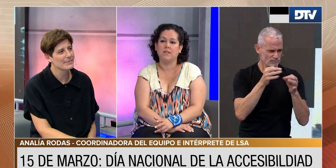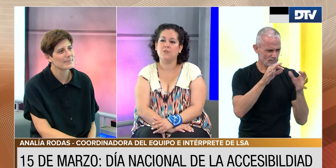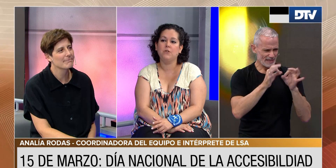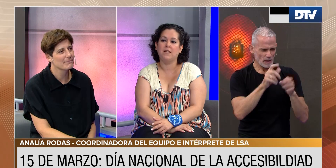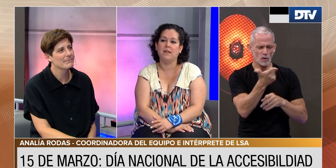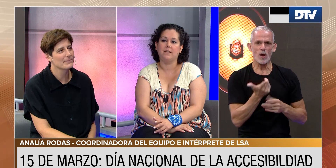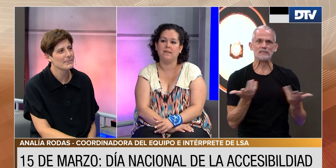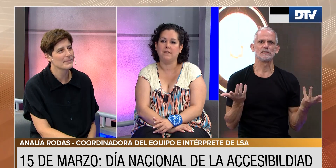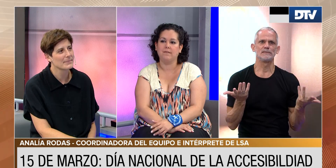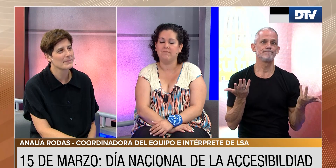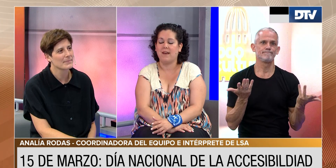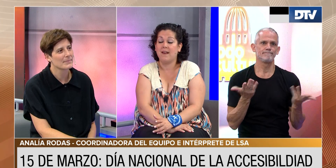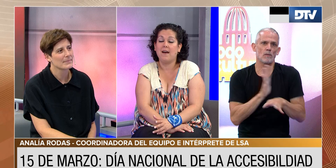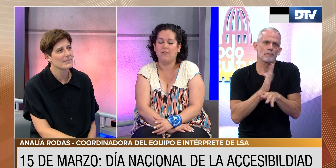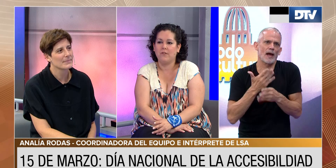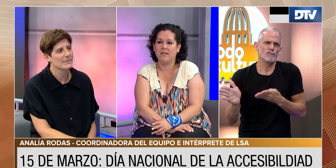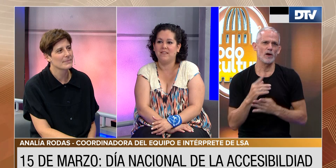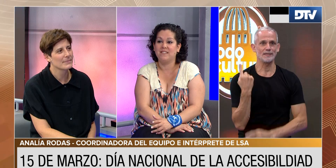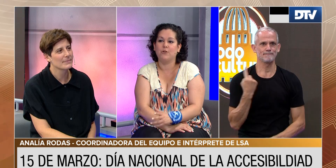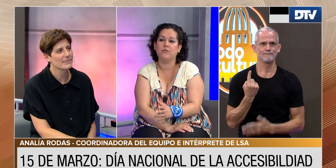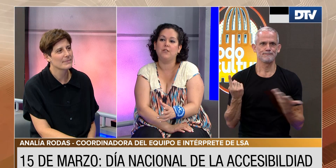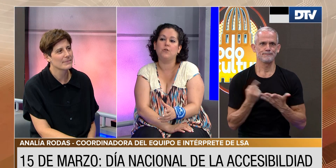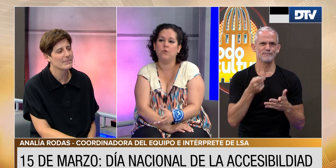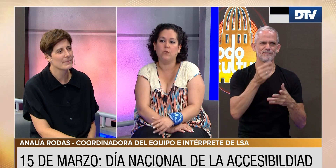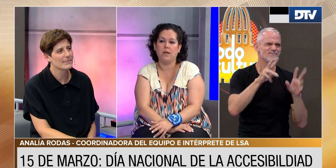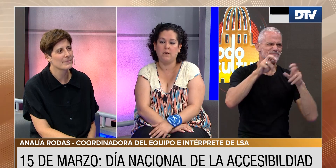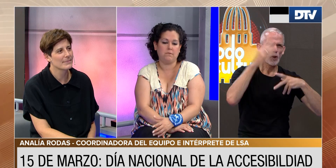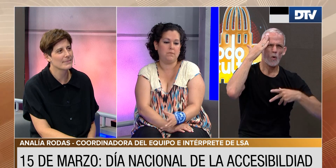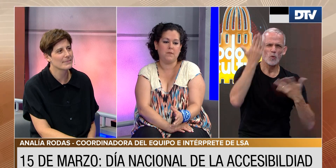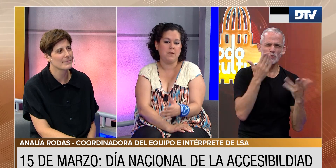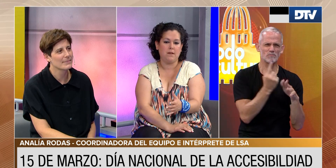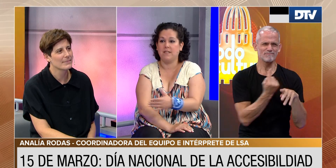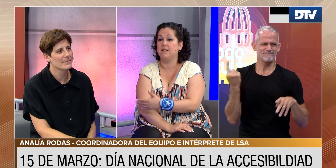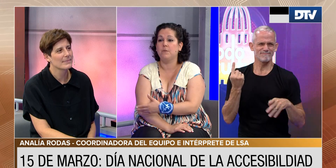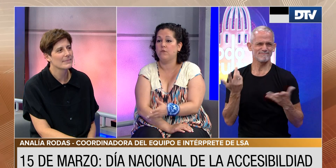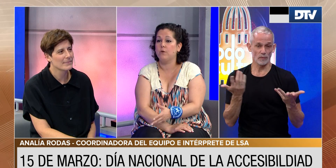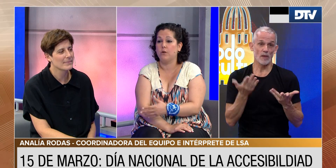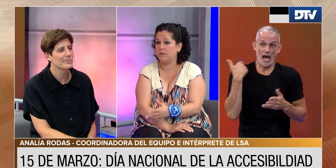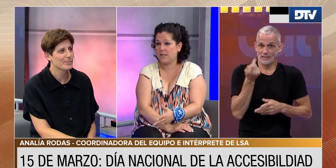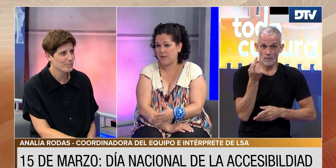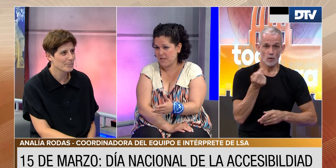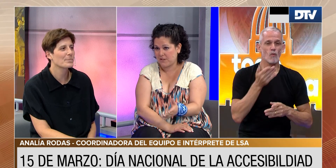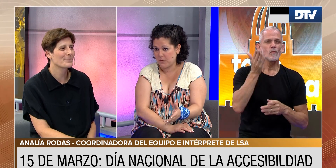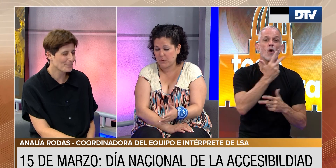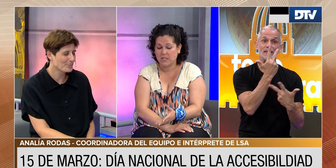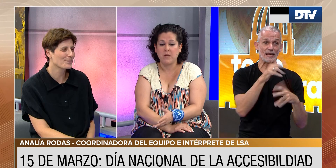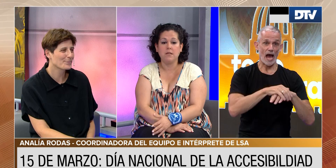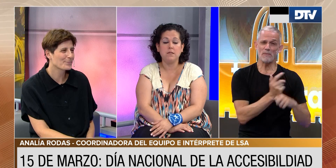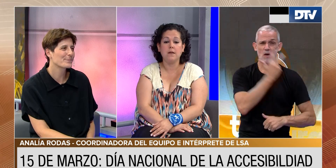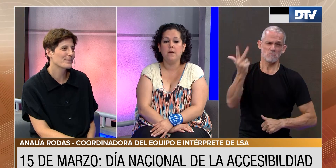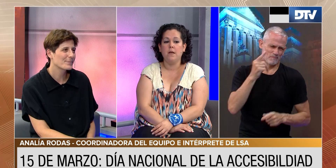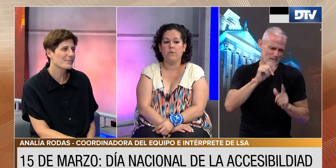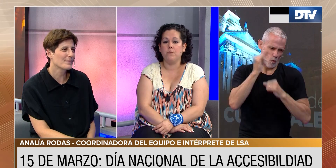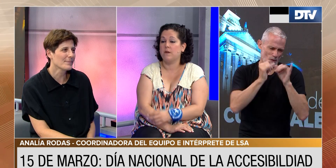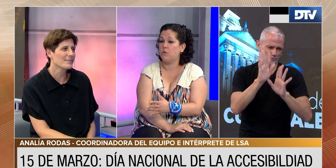de interpretación, quedan aislados de ese contenido cultural. Recientemente fuimos con 3 amigas, te cuento una